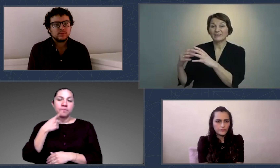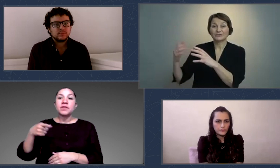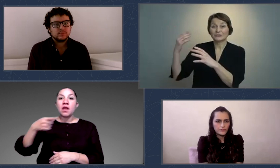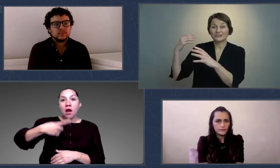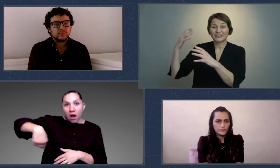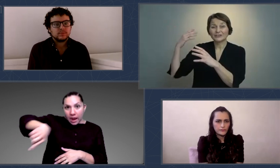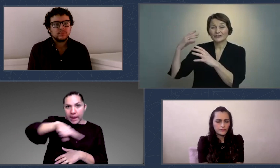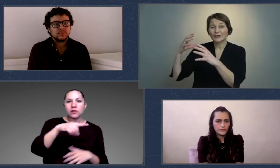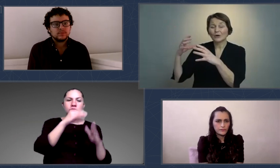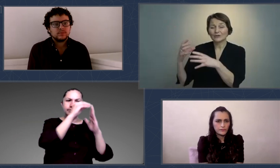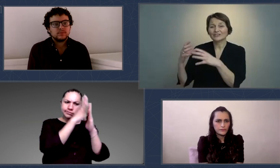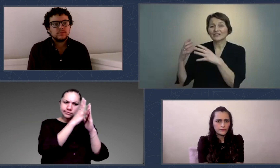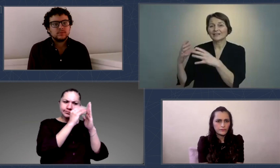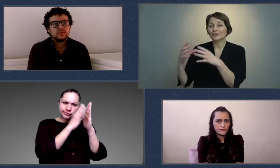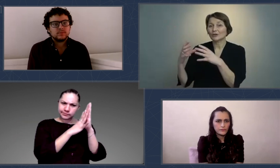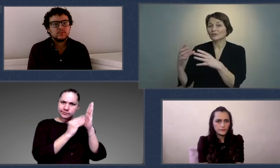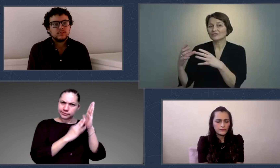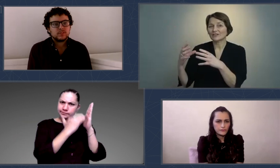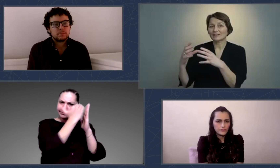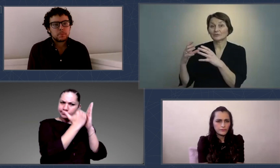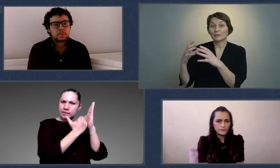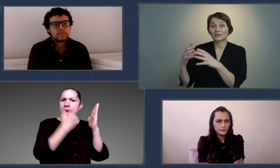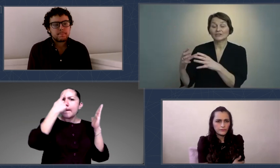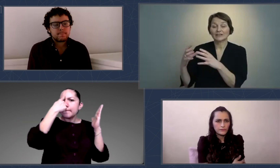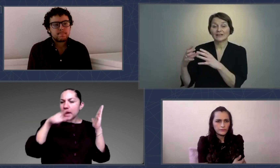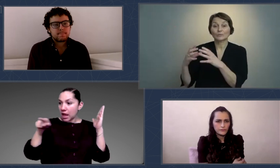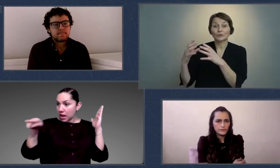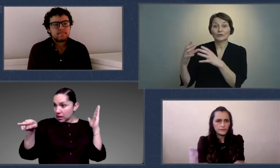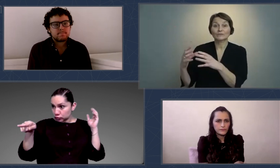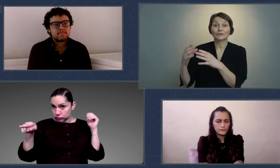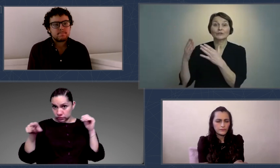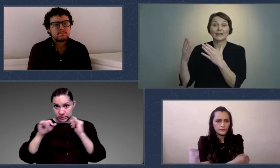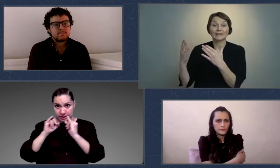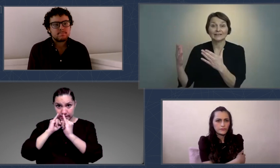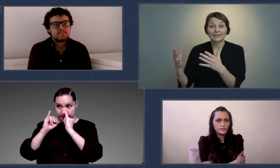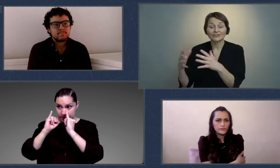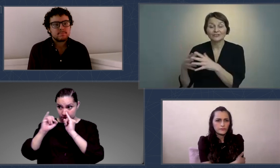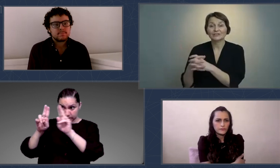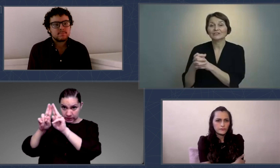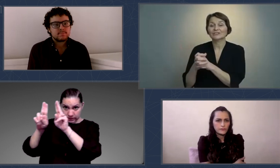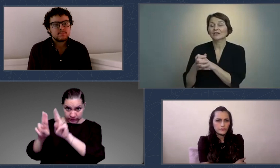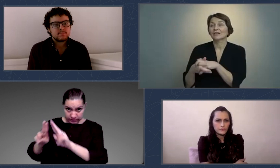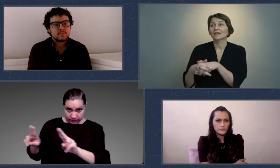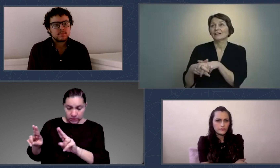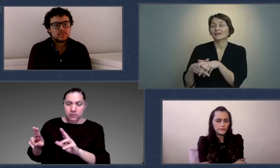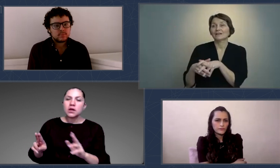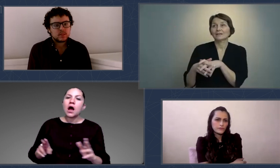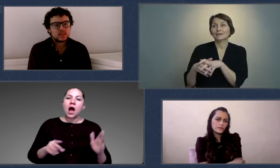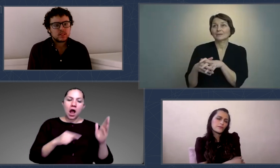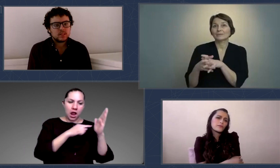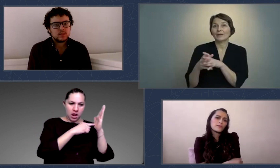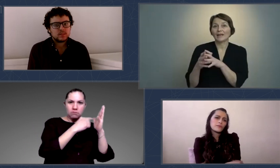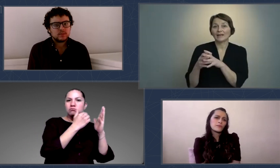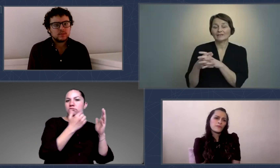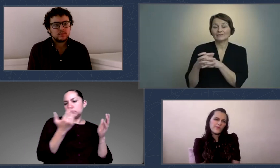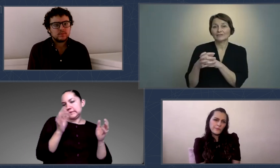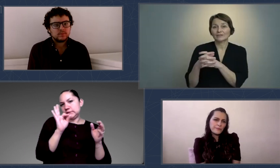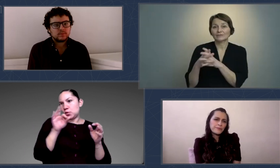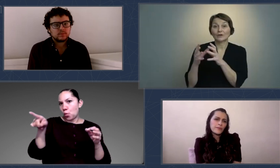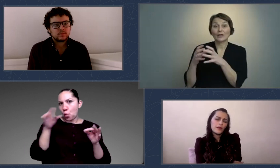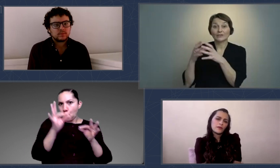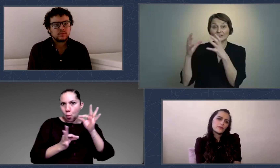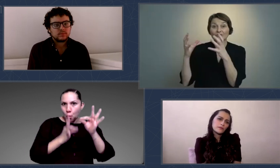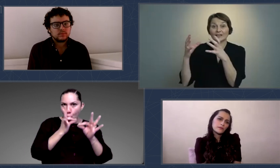intérpretes de señas internacionales. Ese es el sistema que ellos tienen y lo han establecido porque